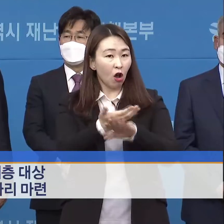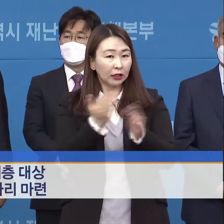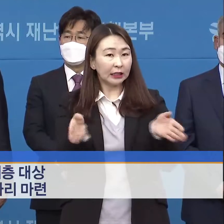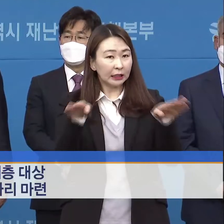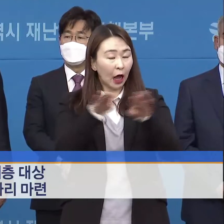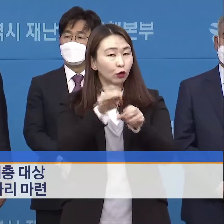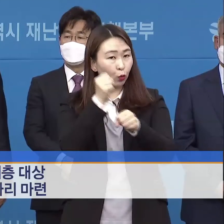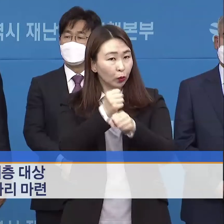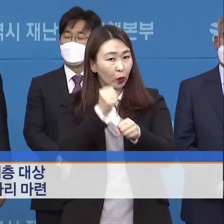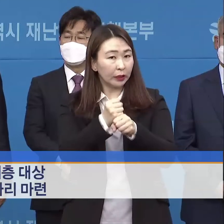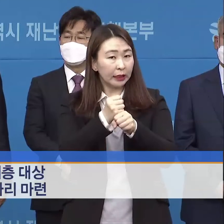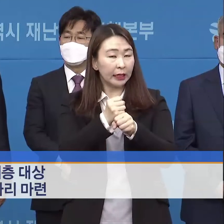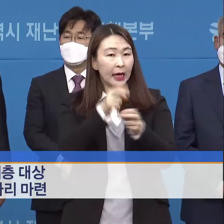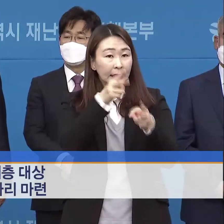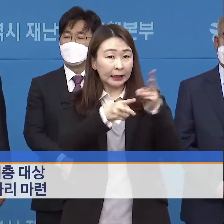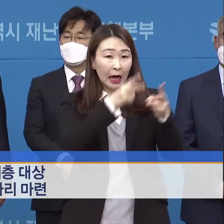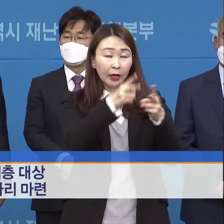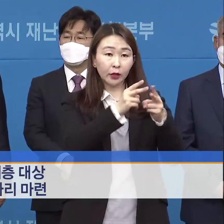사업이